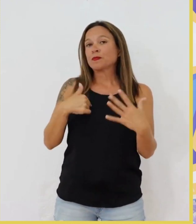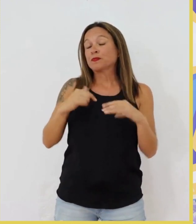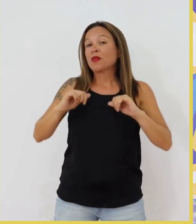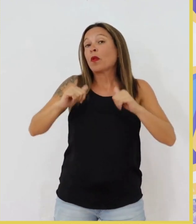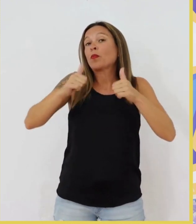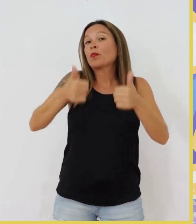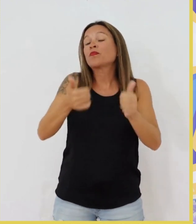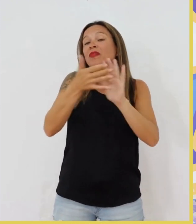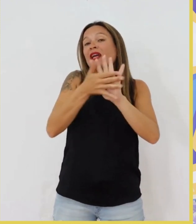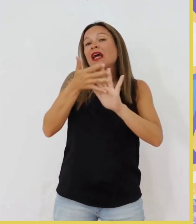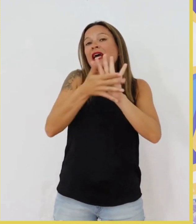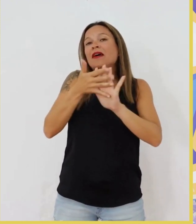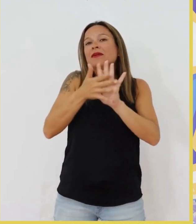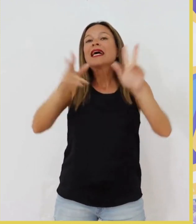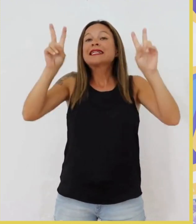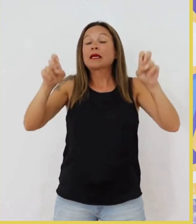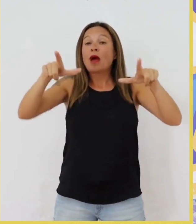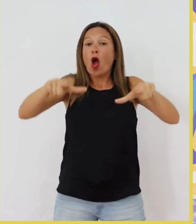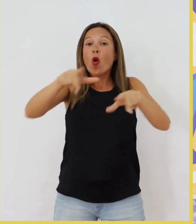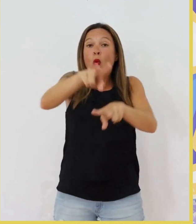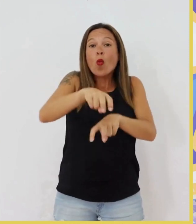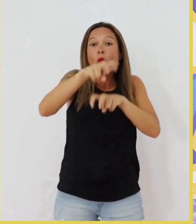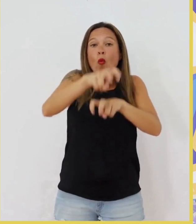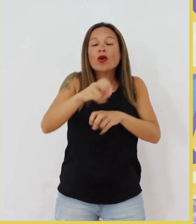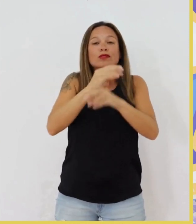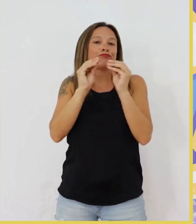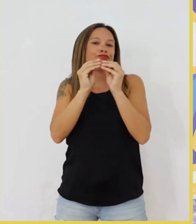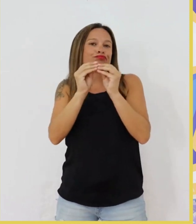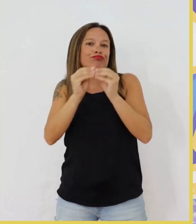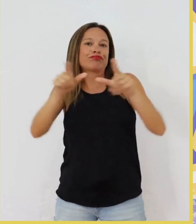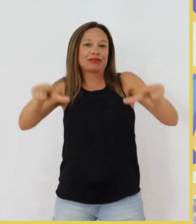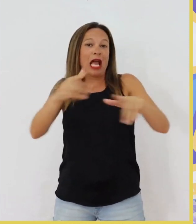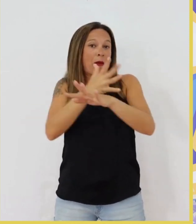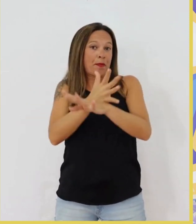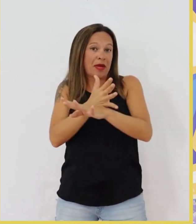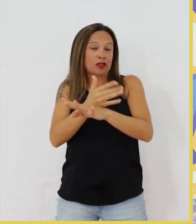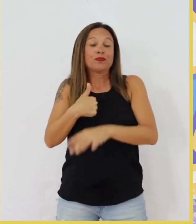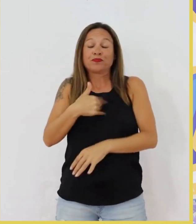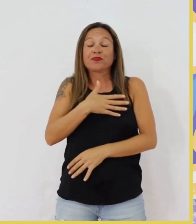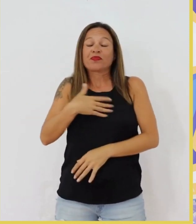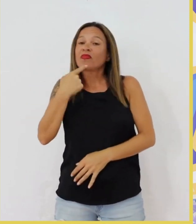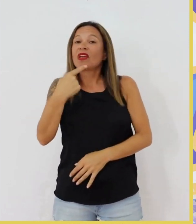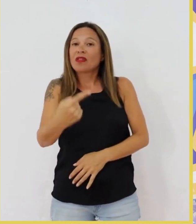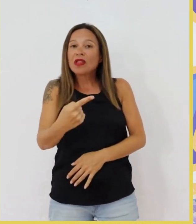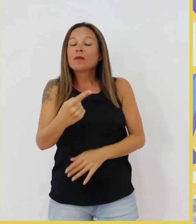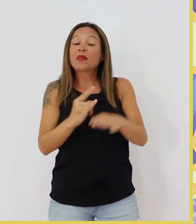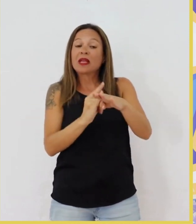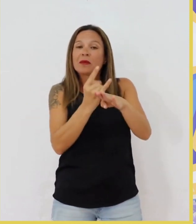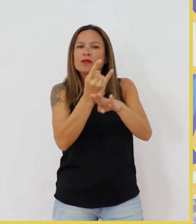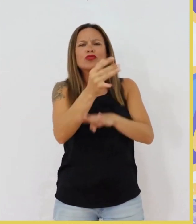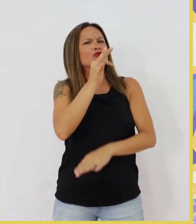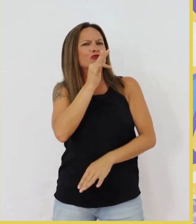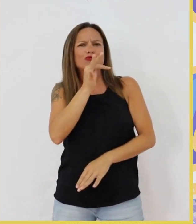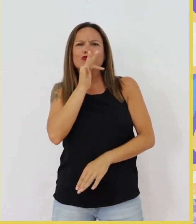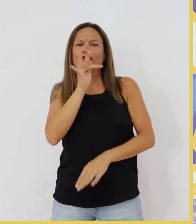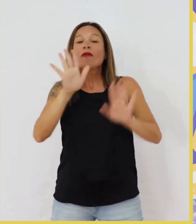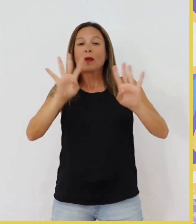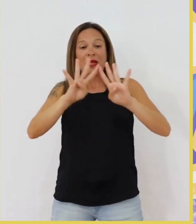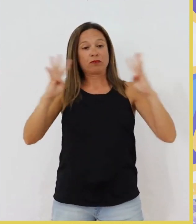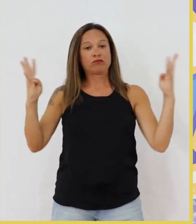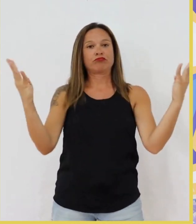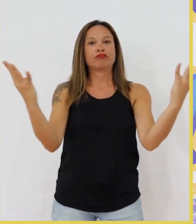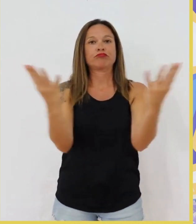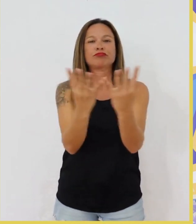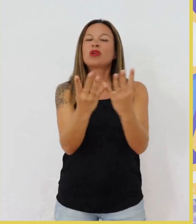Bueno, voy a comenzar a hablar sobre el nuevo huerto que han instalado en el patio. He de decir que todavía no tiene plantas en él, pero está vallado